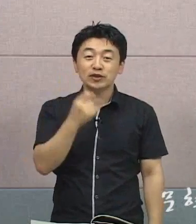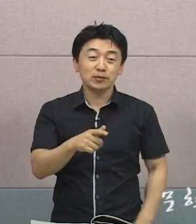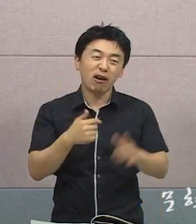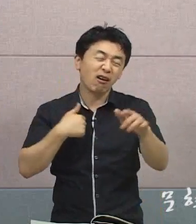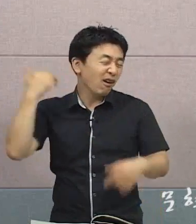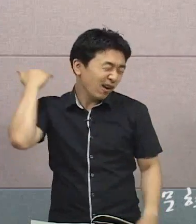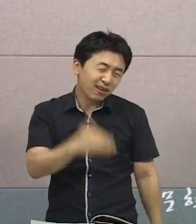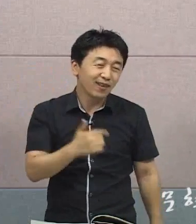말고,